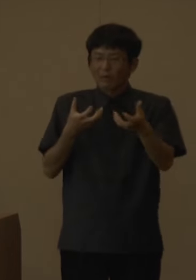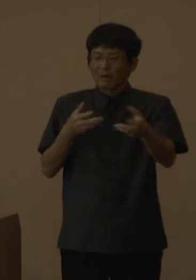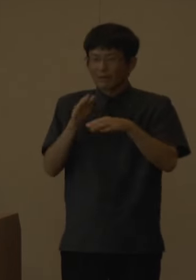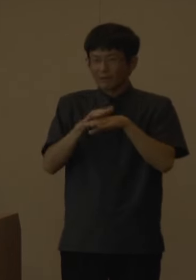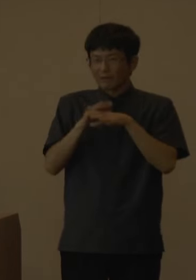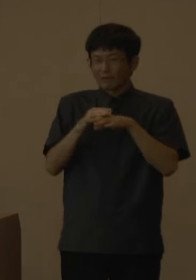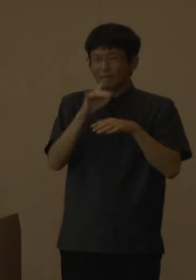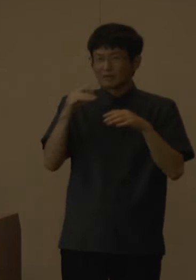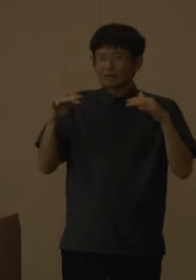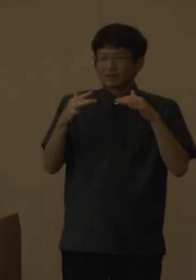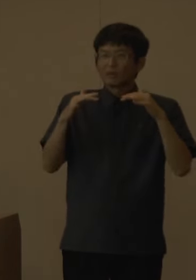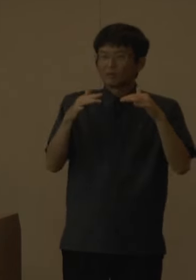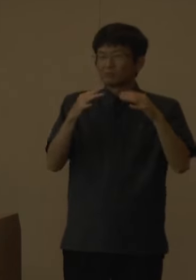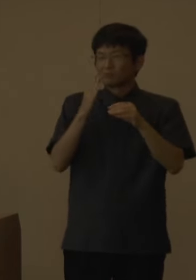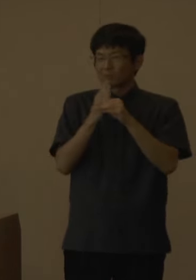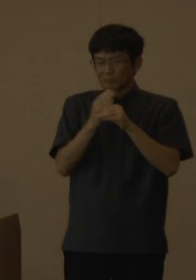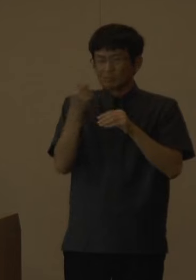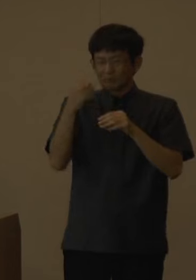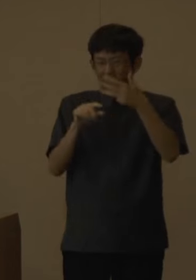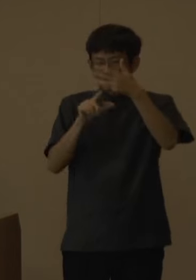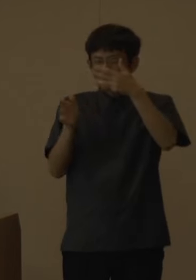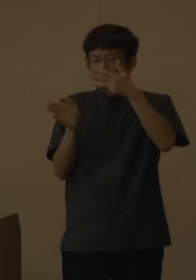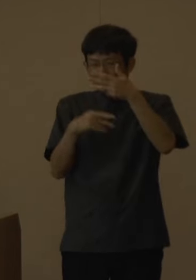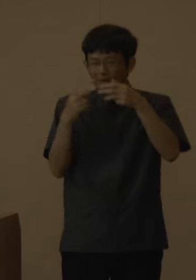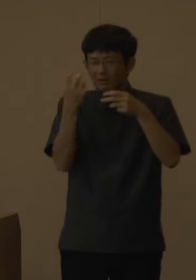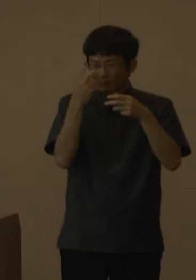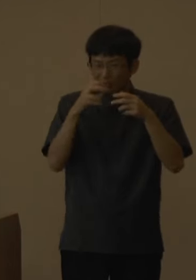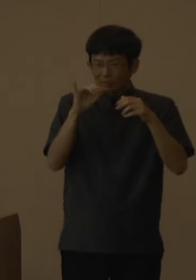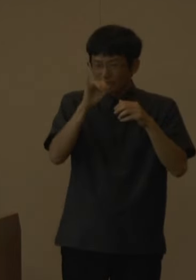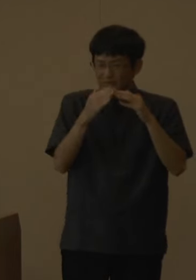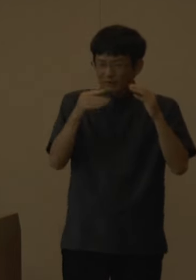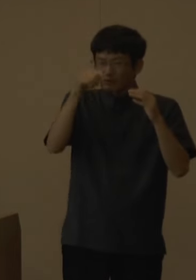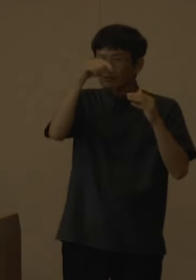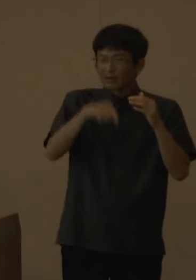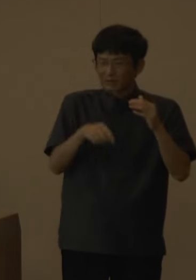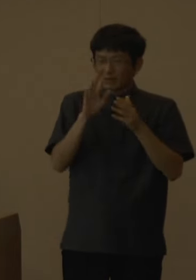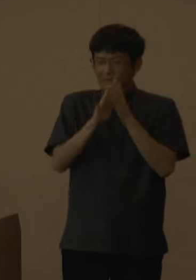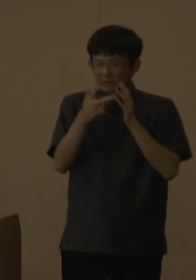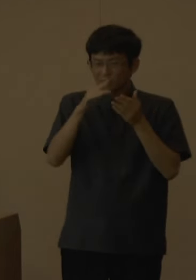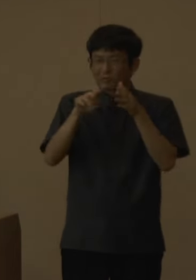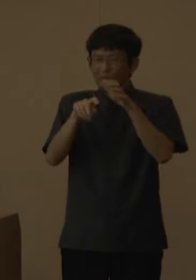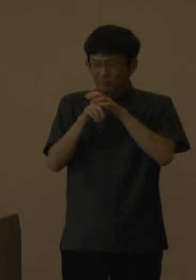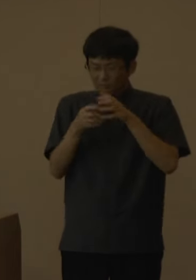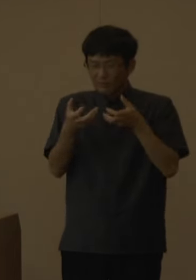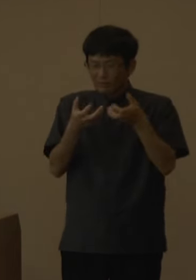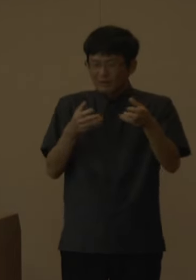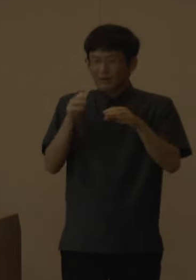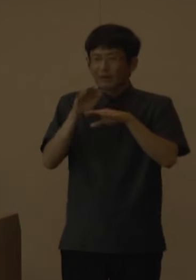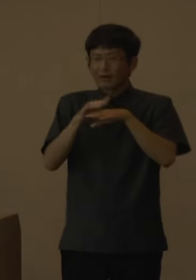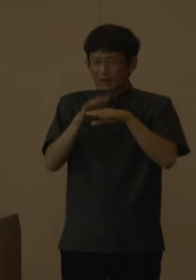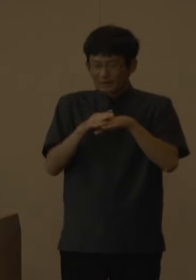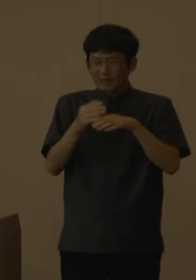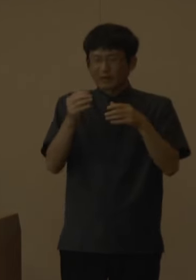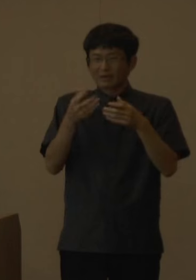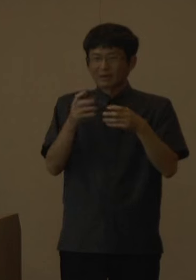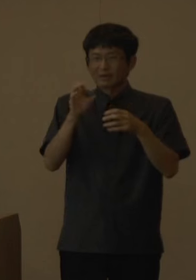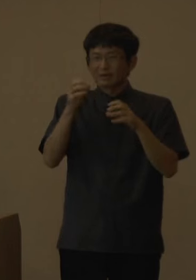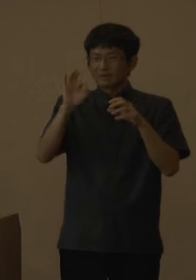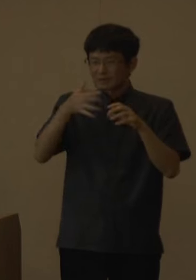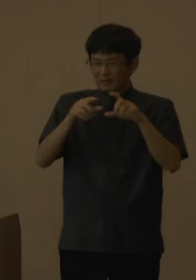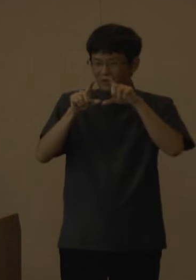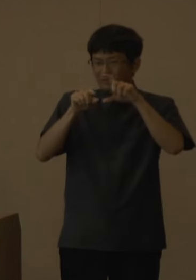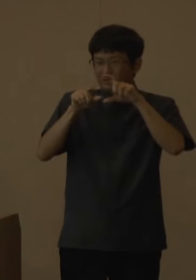また8月からの検討委員会においては今度は県と市町村の税の配分や税率設定など制度の